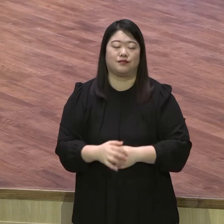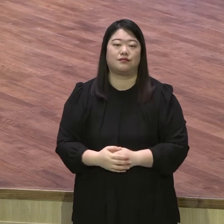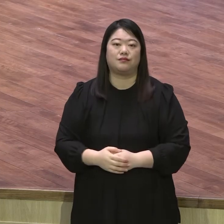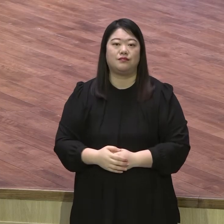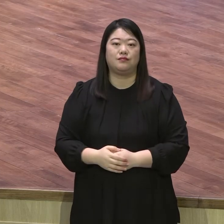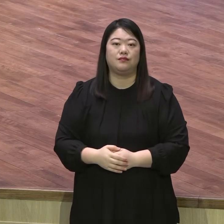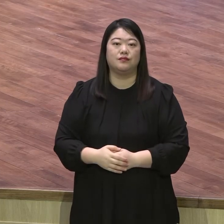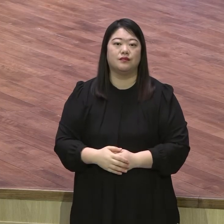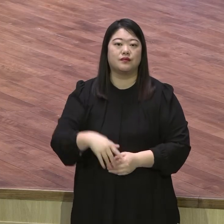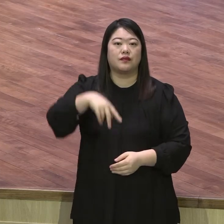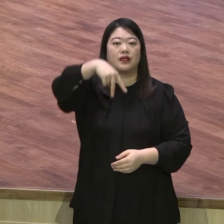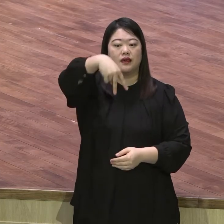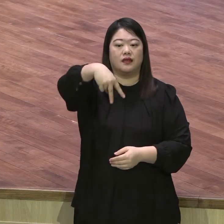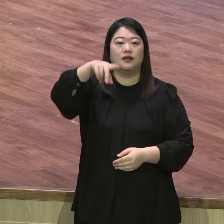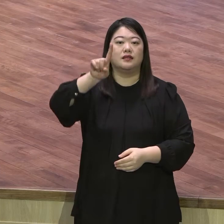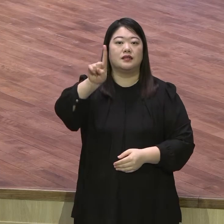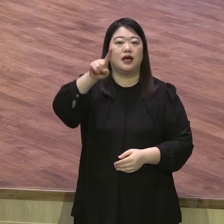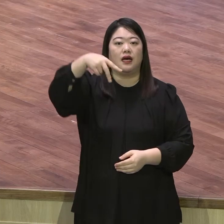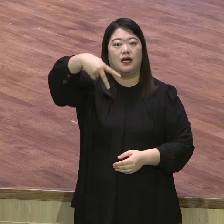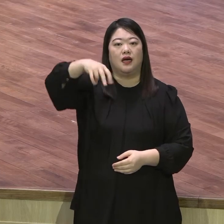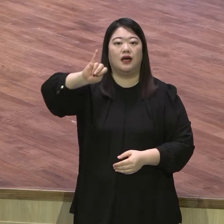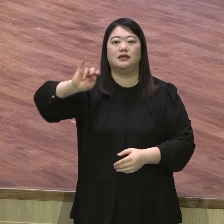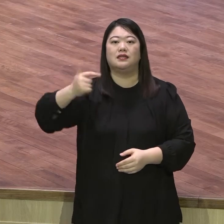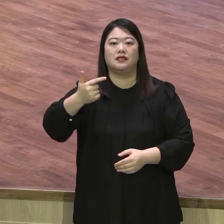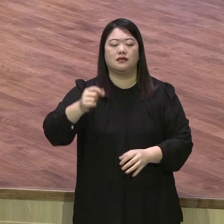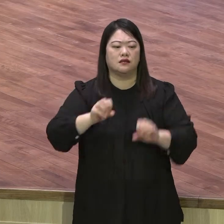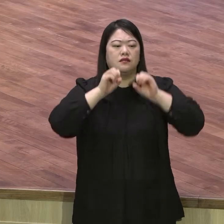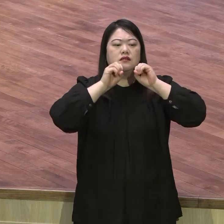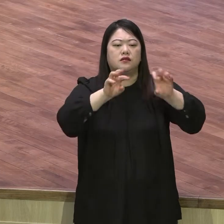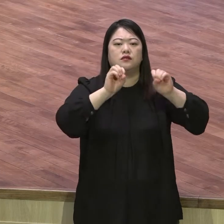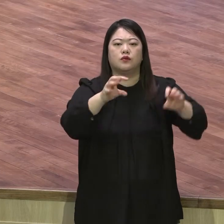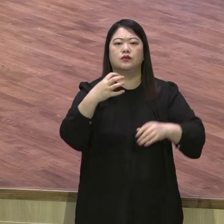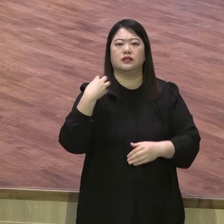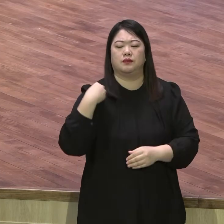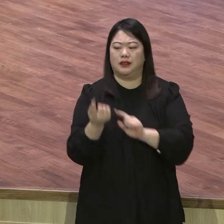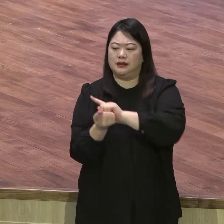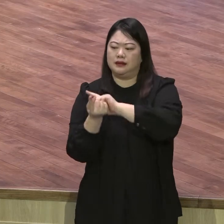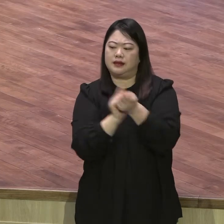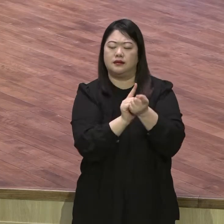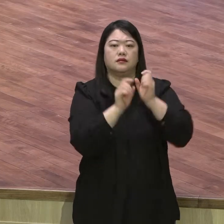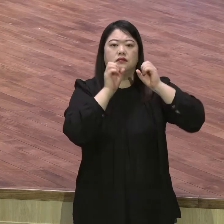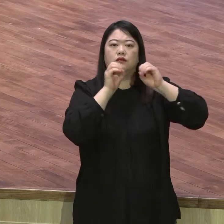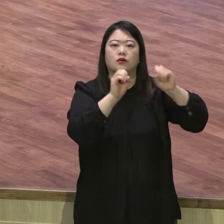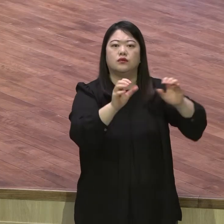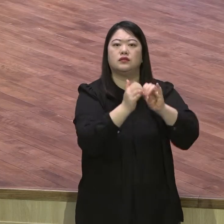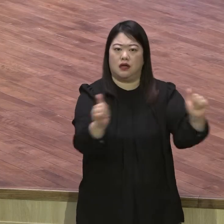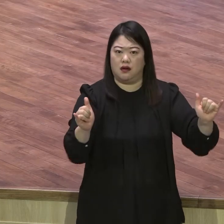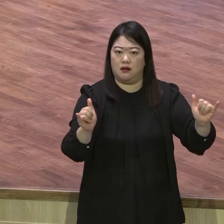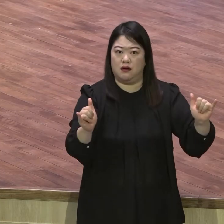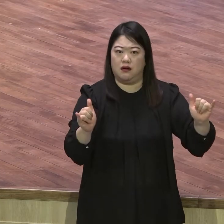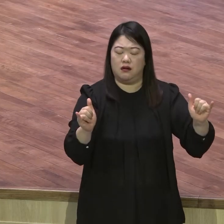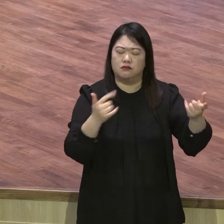사신이요. 그리스도를 전하는, 그리스도를 대신하는 사신. 우리나라